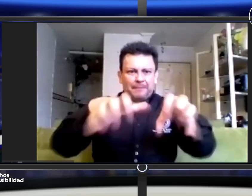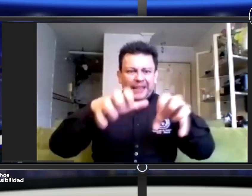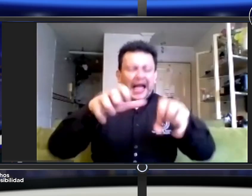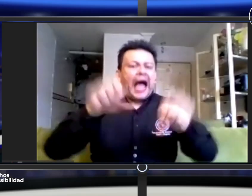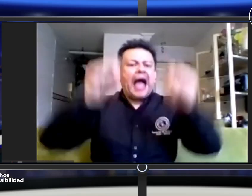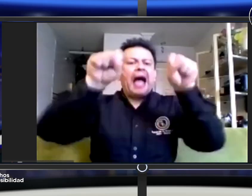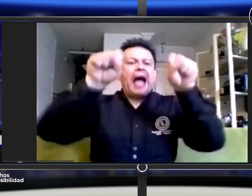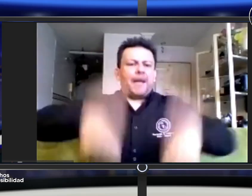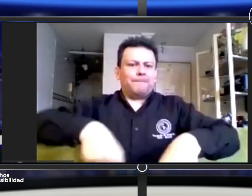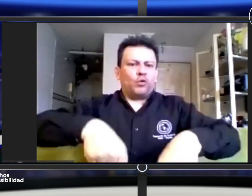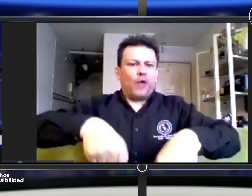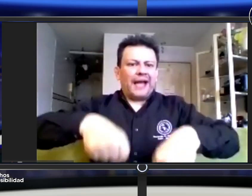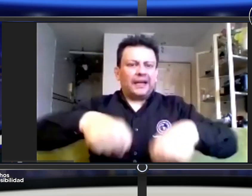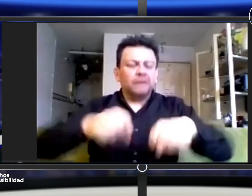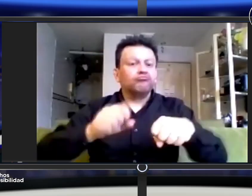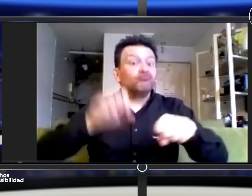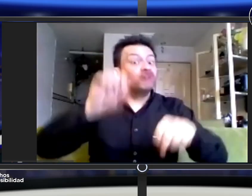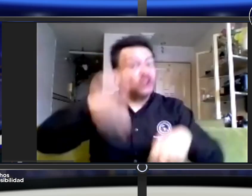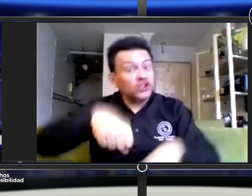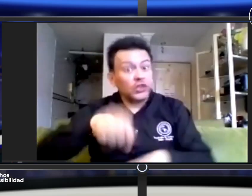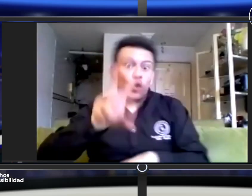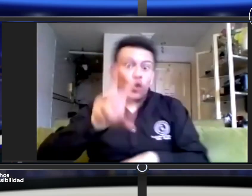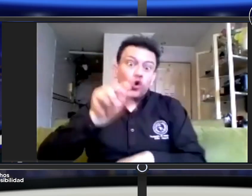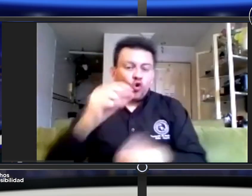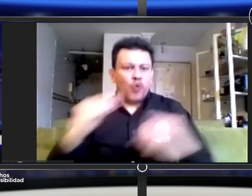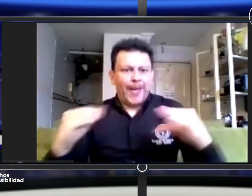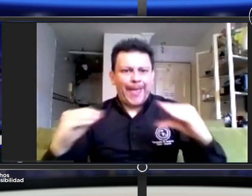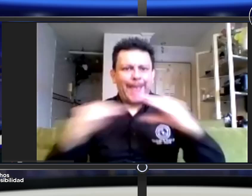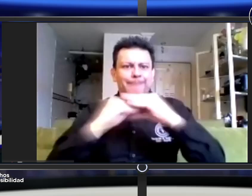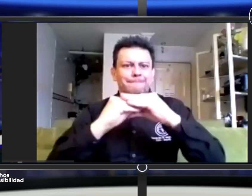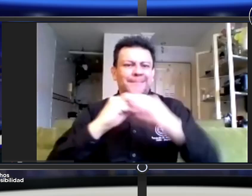de la asociación, allí se aprobó